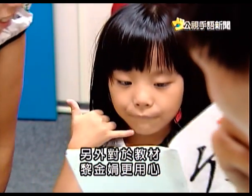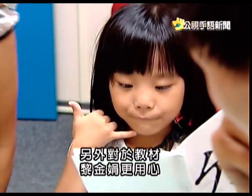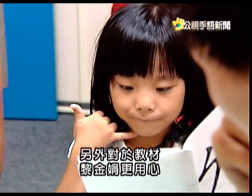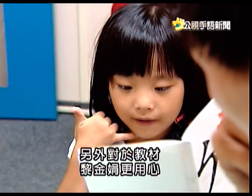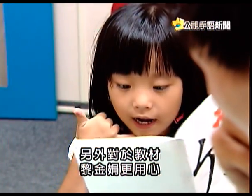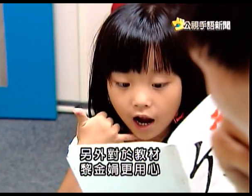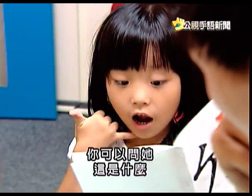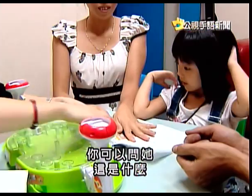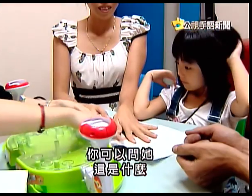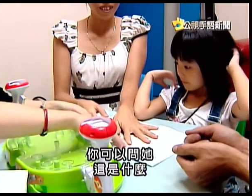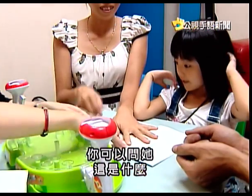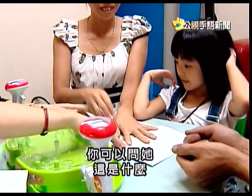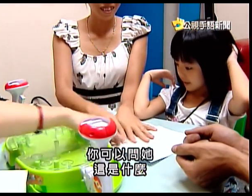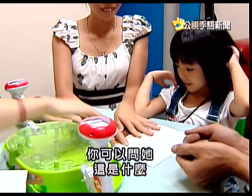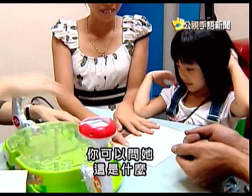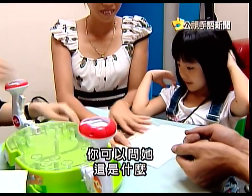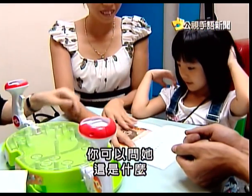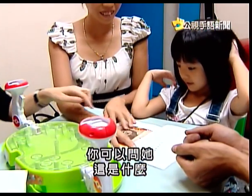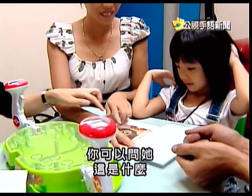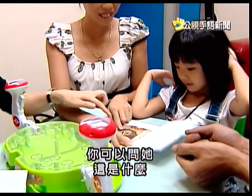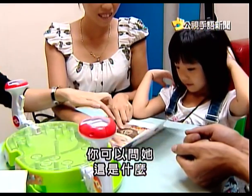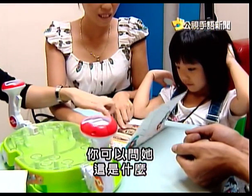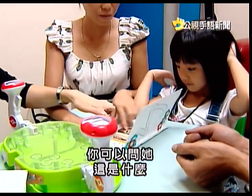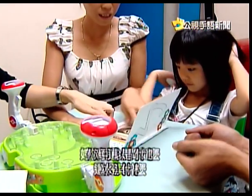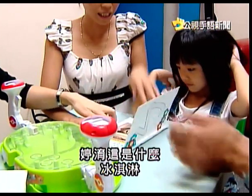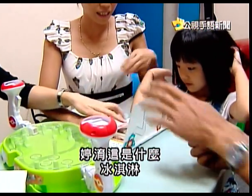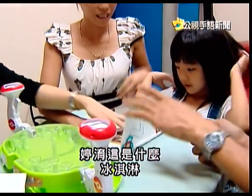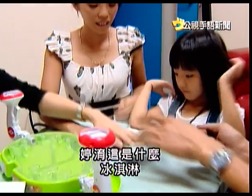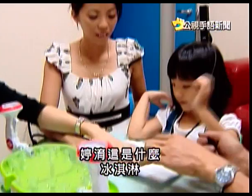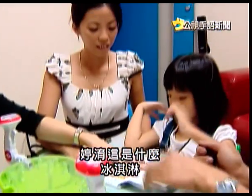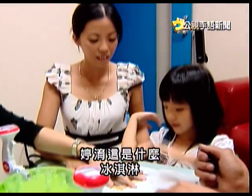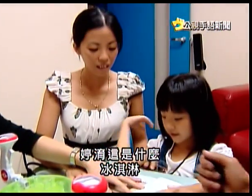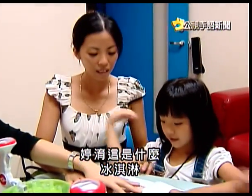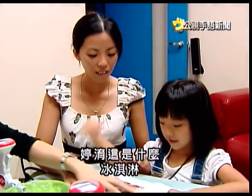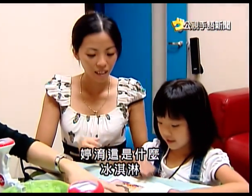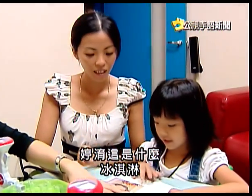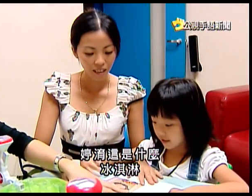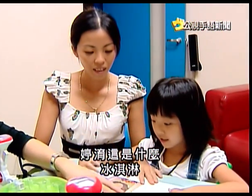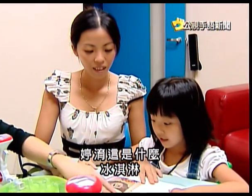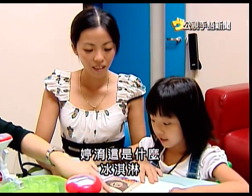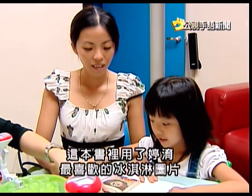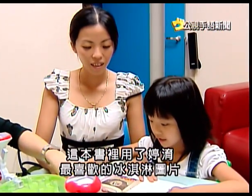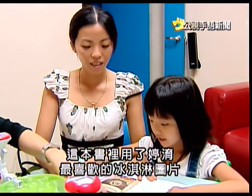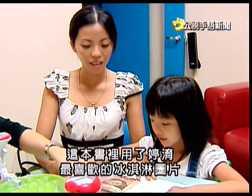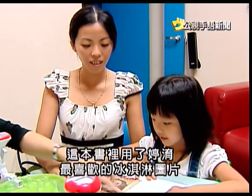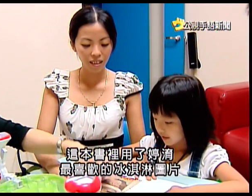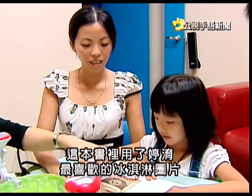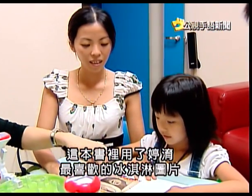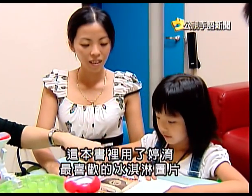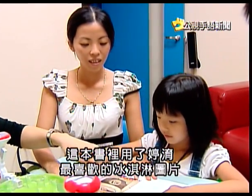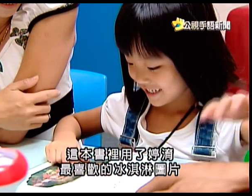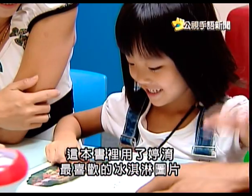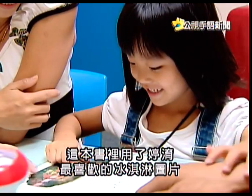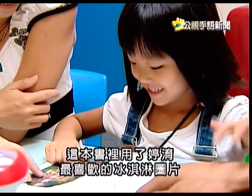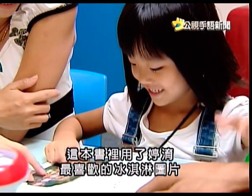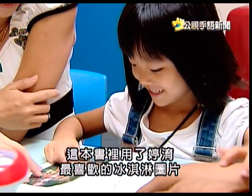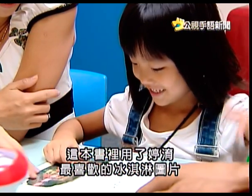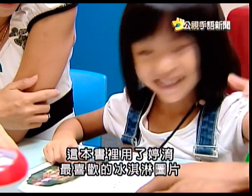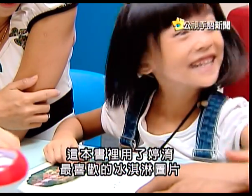心。 你可以问啊，这是什么？ 这是什么？ 冰淇淋。 冰淇淋。 爸爸，这是什么？ 这本书用了婷宇最喜